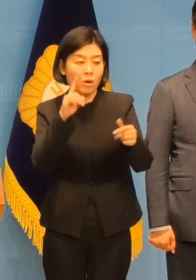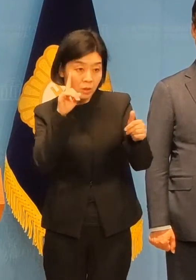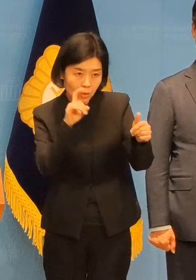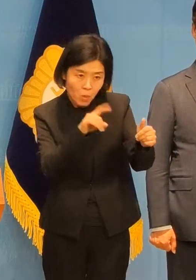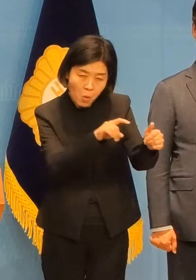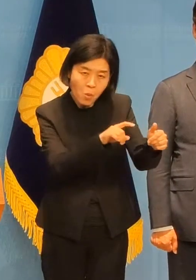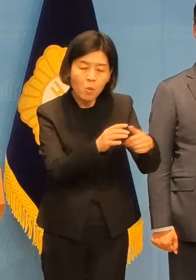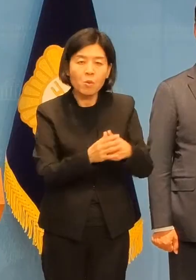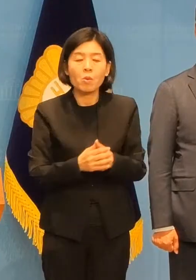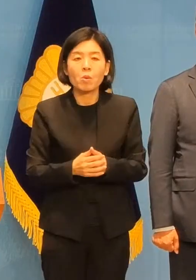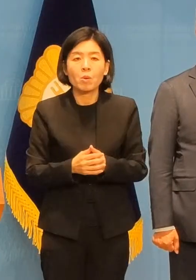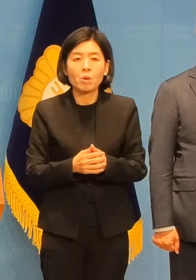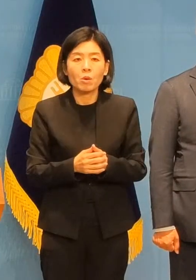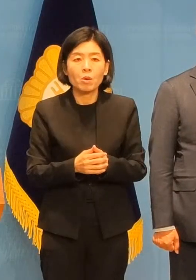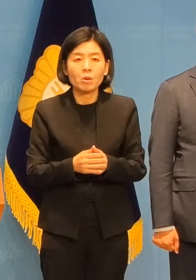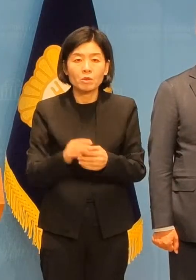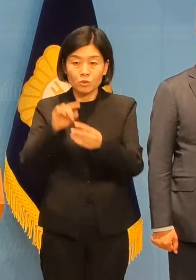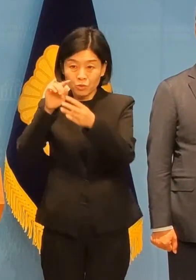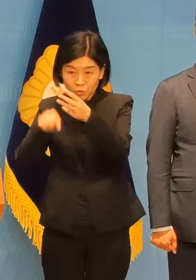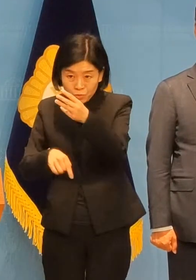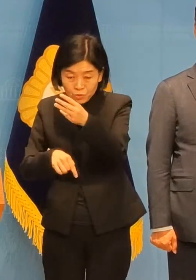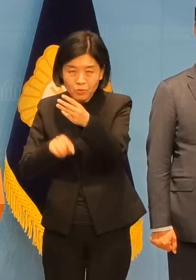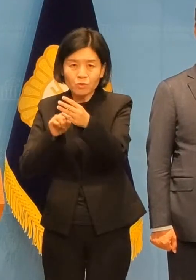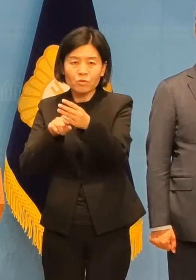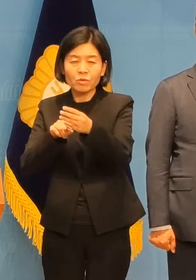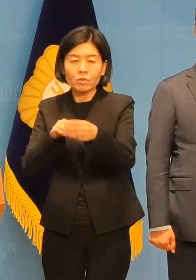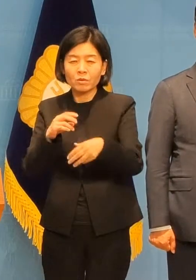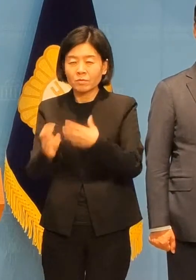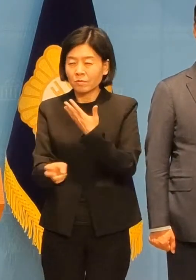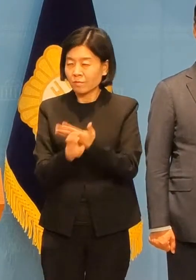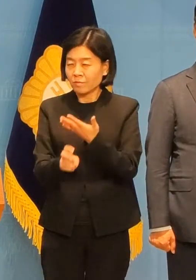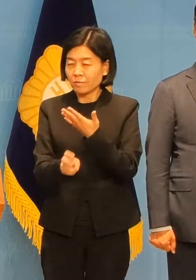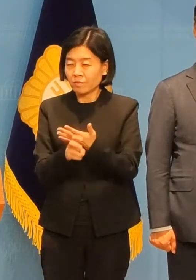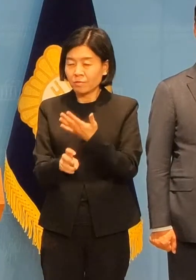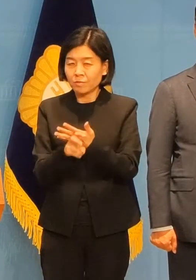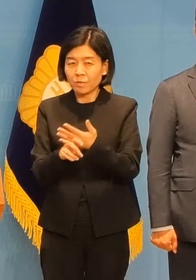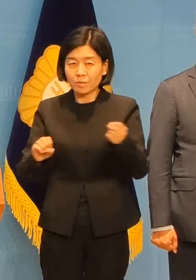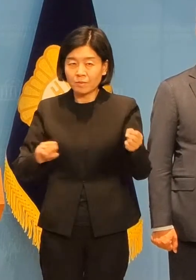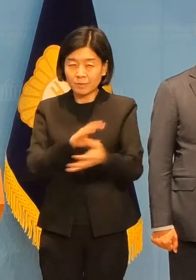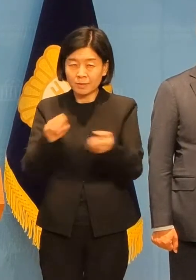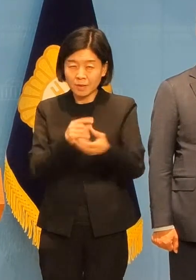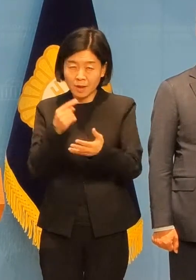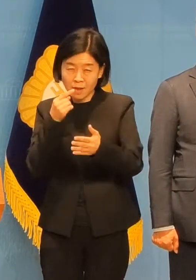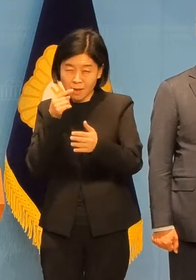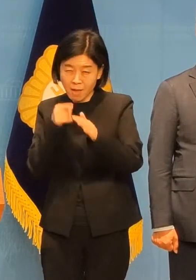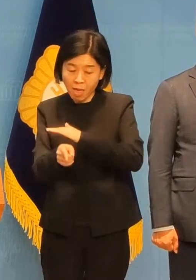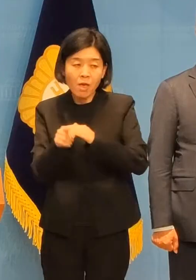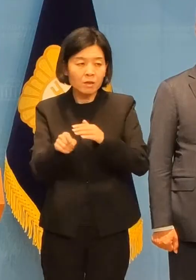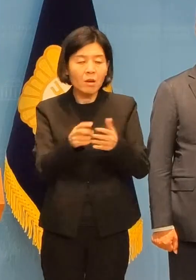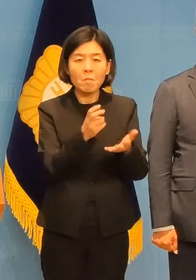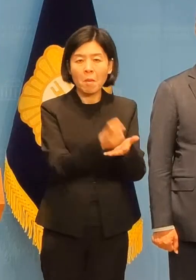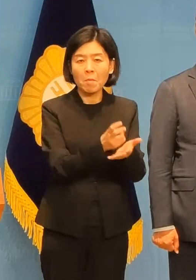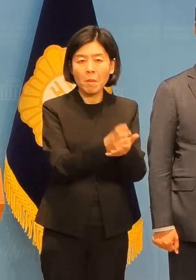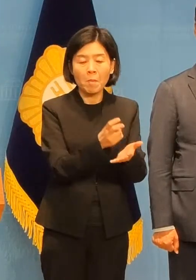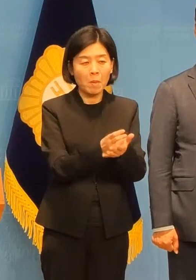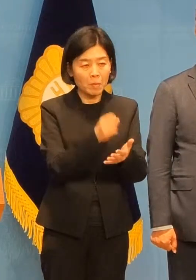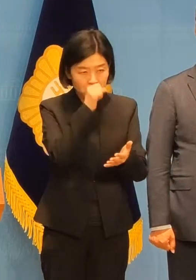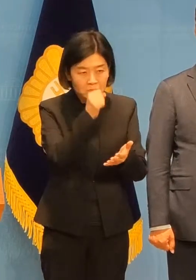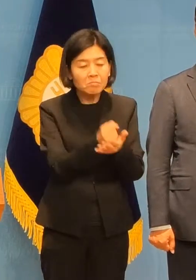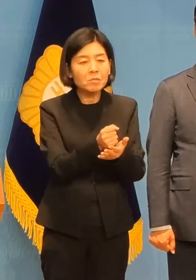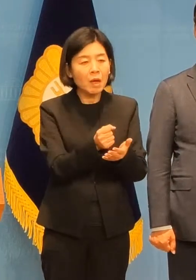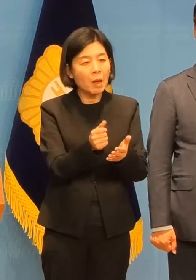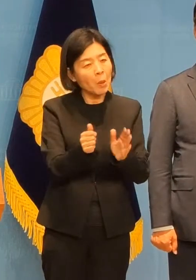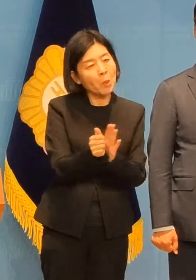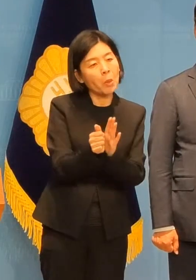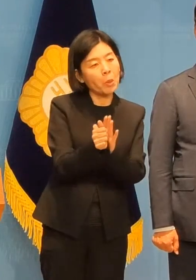있습니다. 사실상 윤석열의 위헌 위법 내란에 대해서 법률적인 정당성을 부여하기